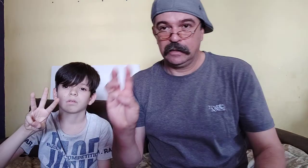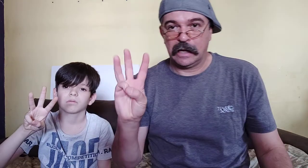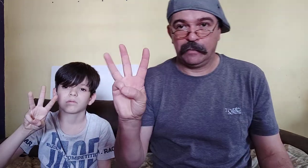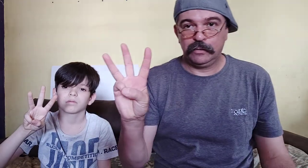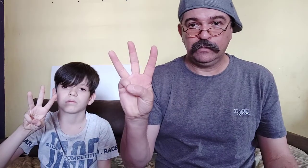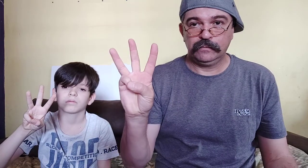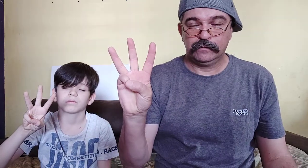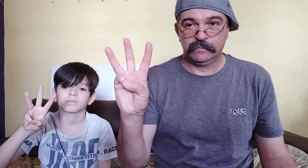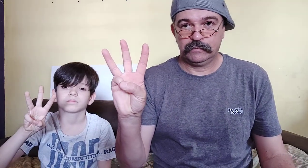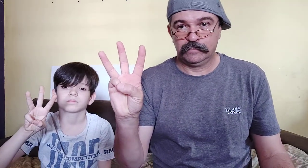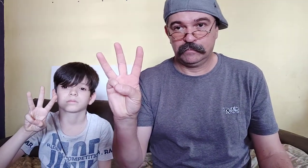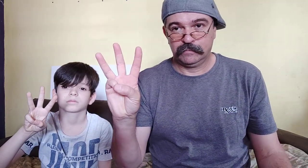W,